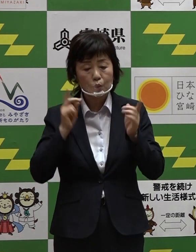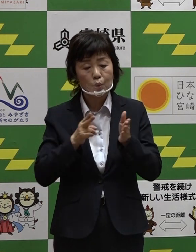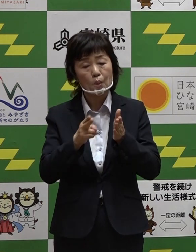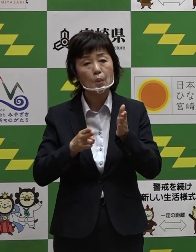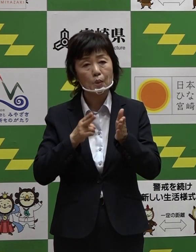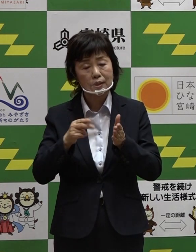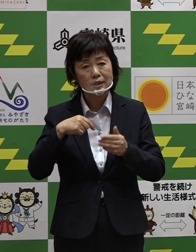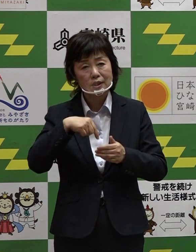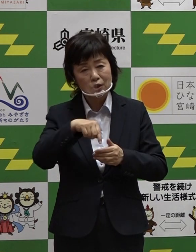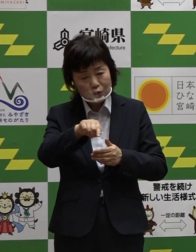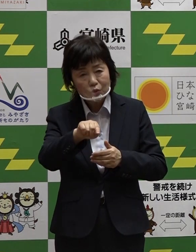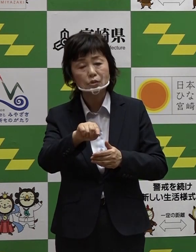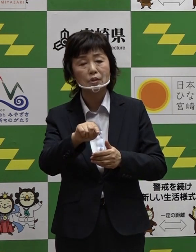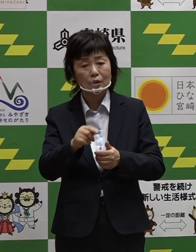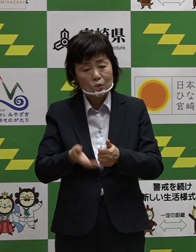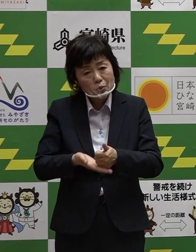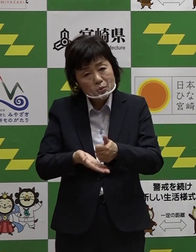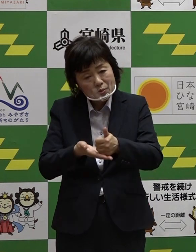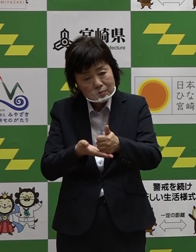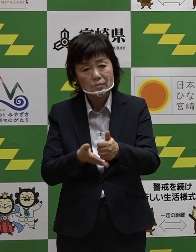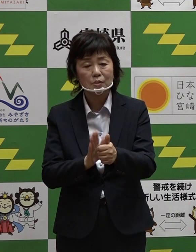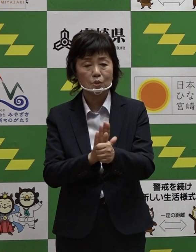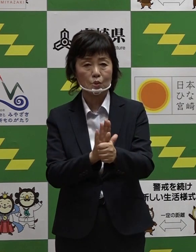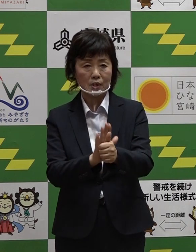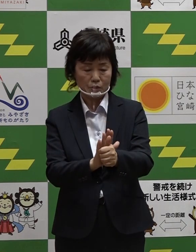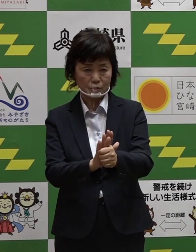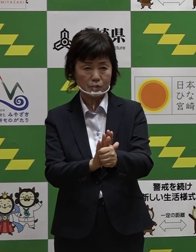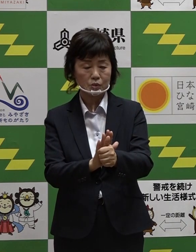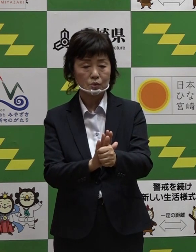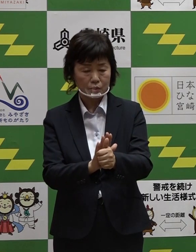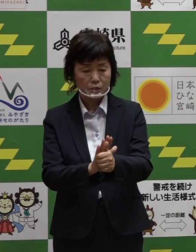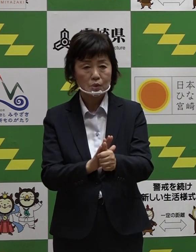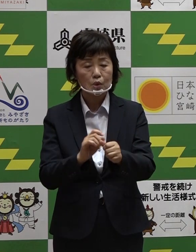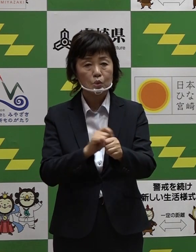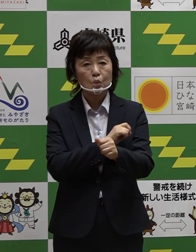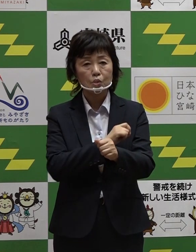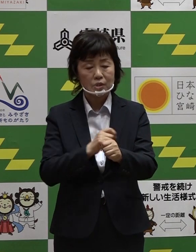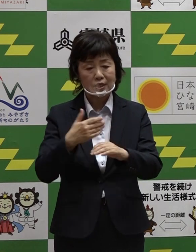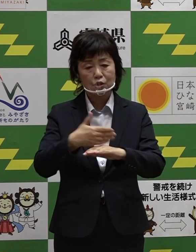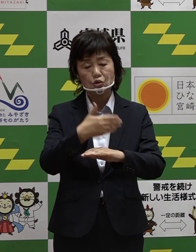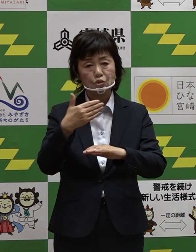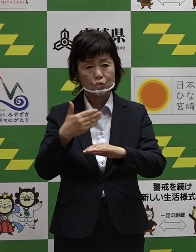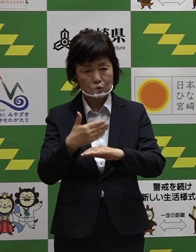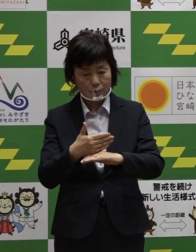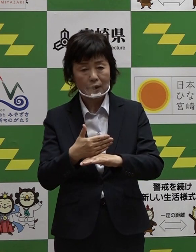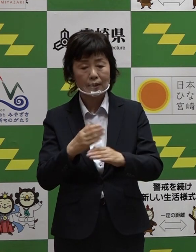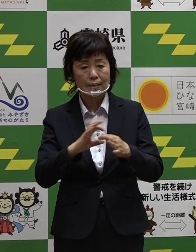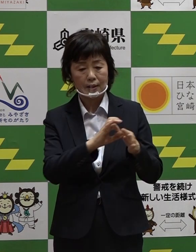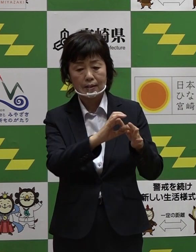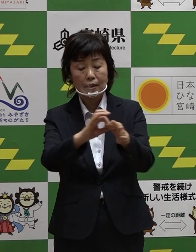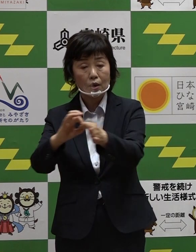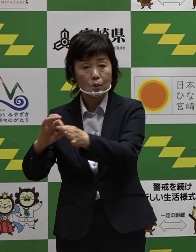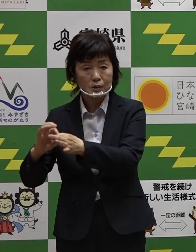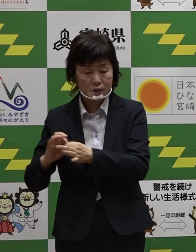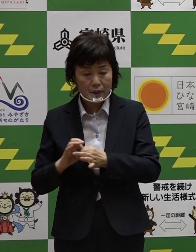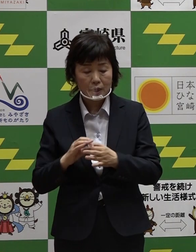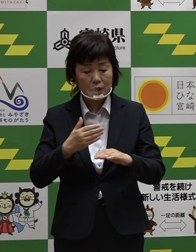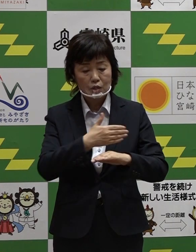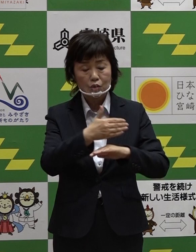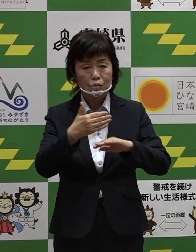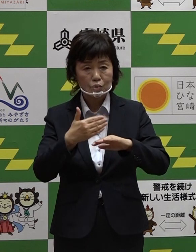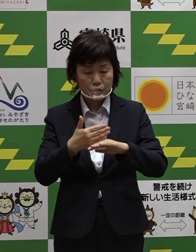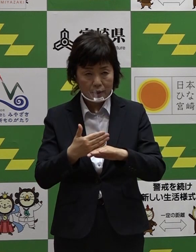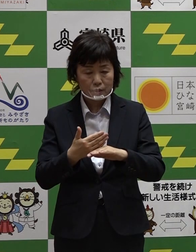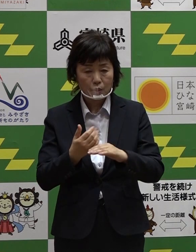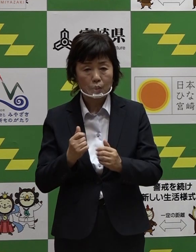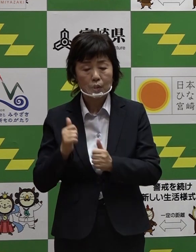ものを促していくということ、それから特に九州は連携をしてですね、九州でのまず